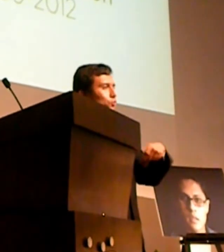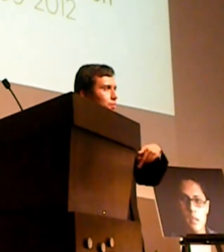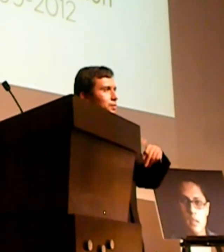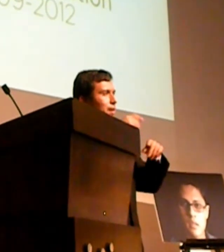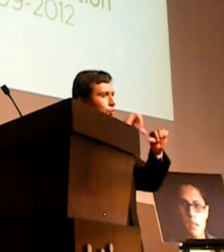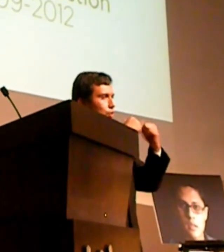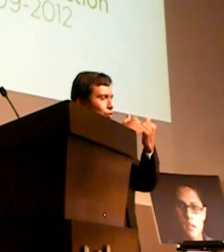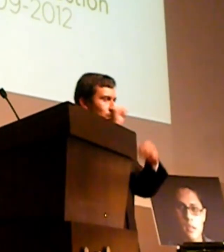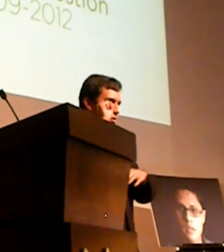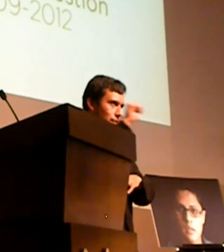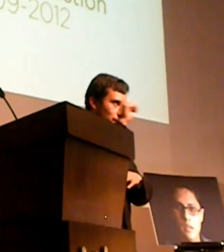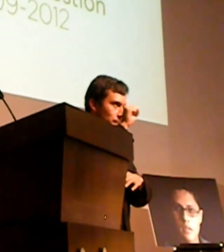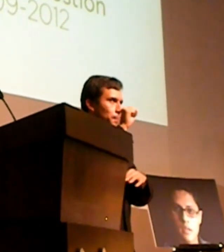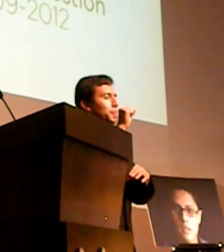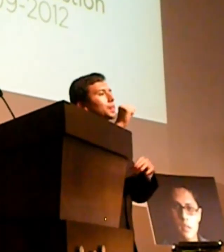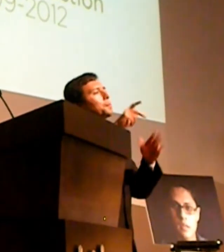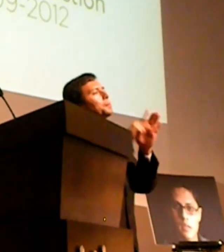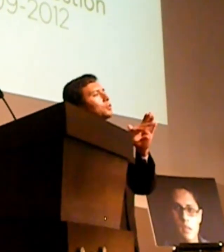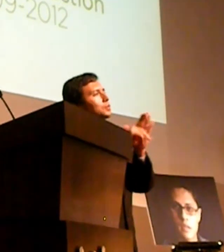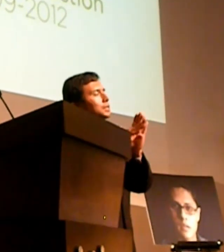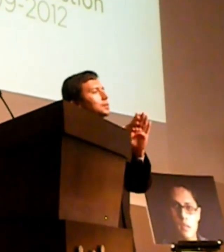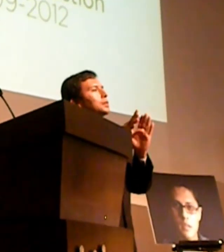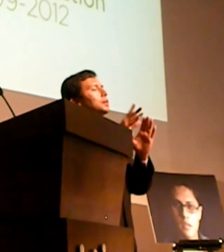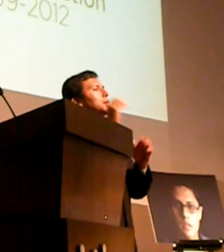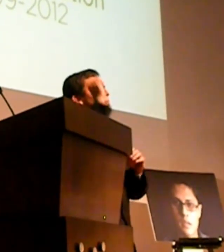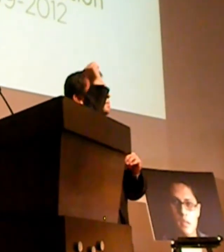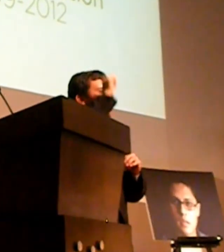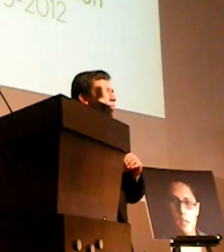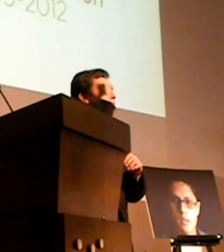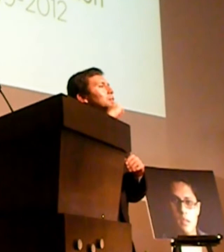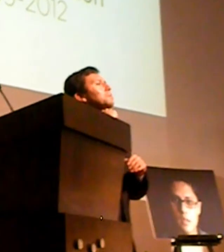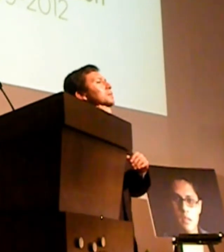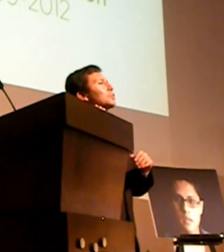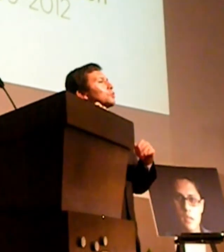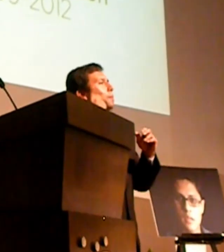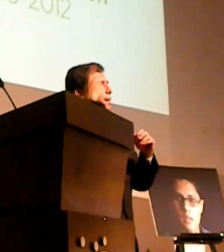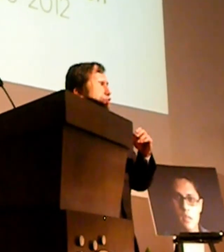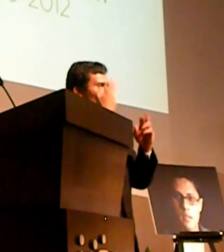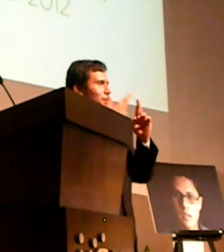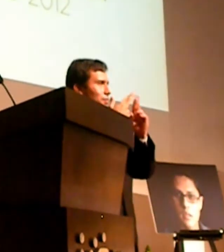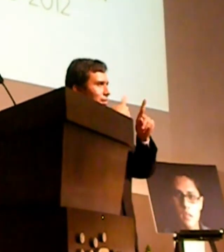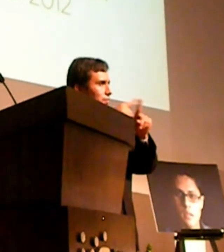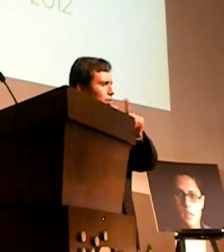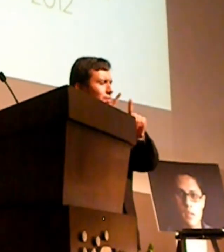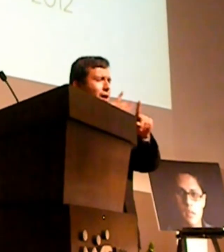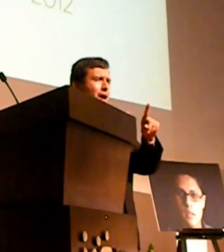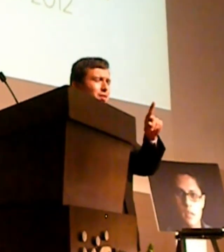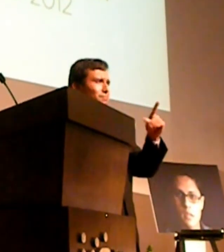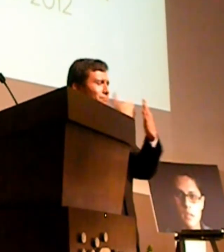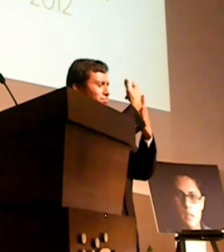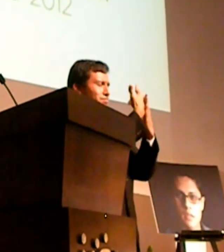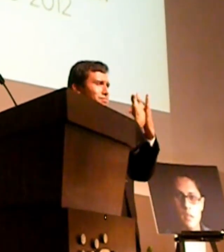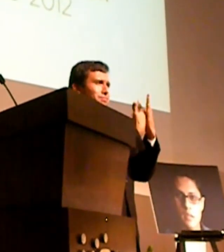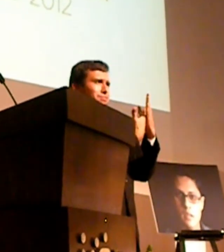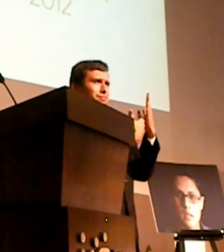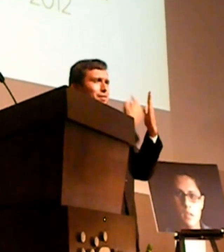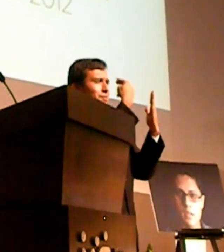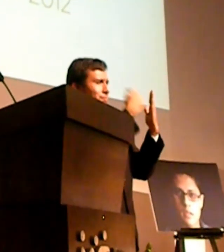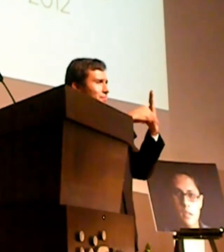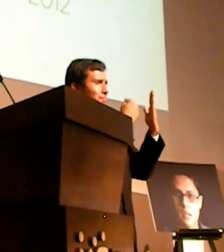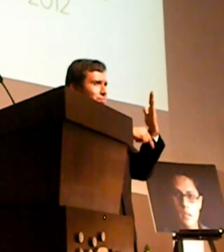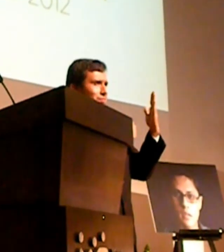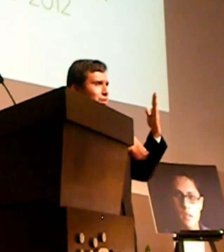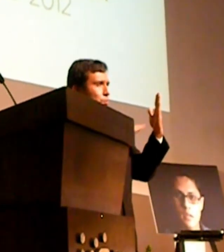agencias de publicidad, periodistas, ministros de culto y una enorme lista que sería imposible mencionar, pero a quienes agradecemos